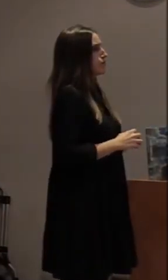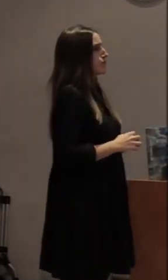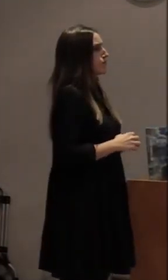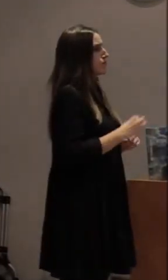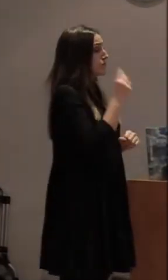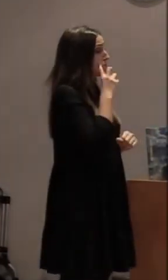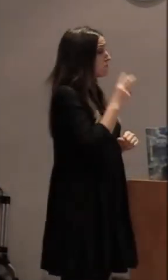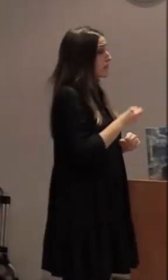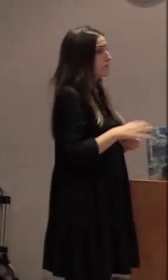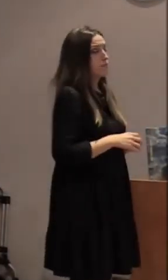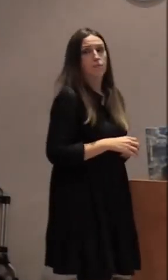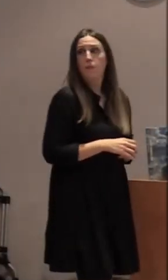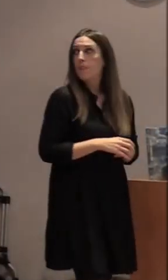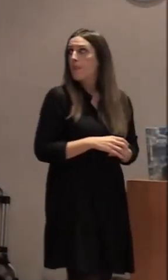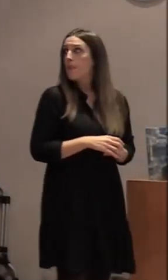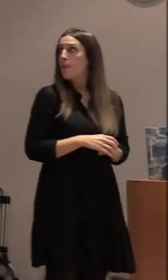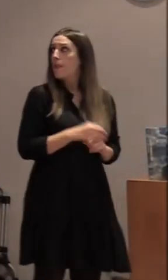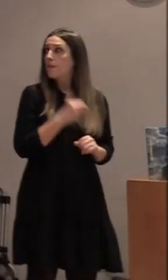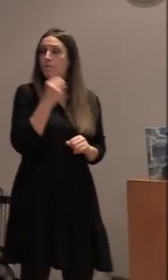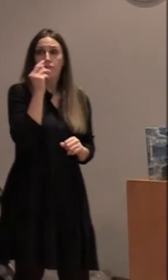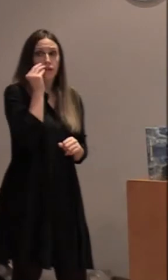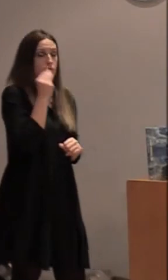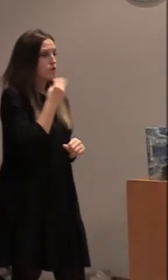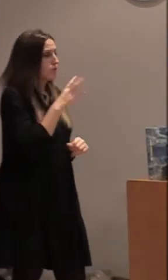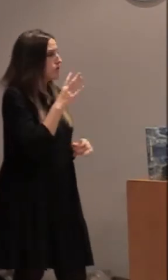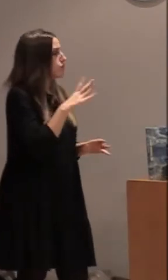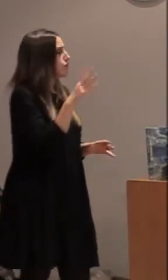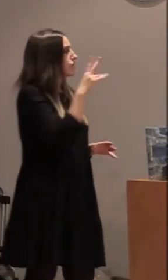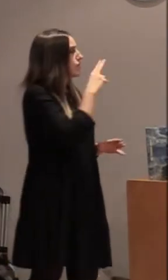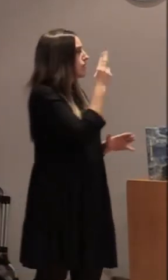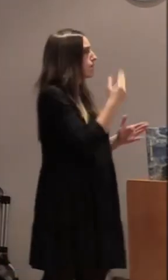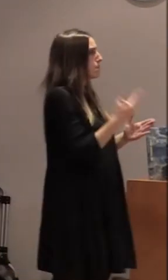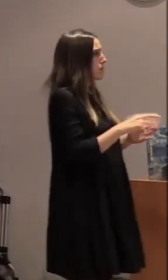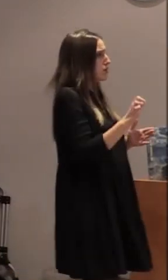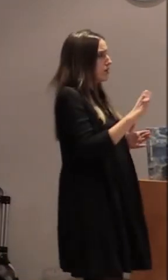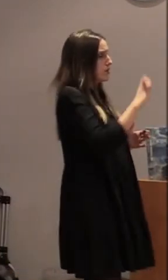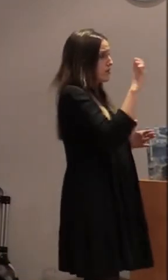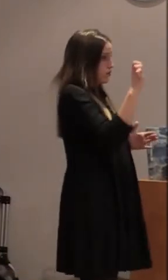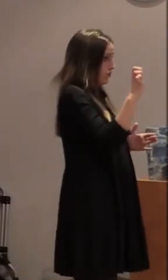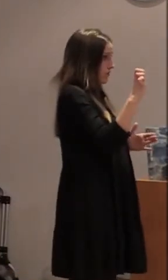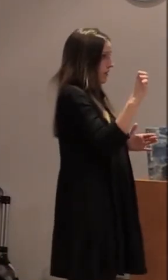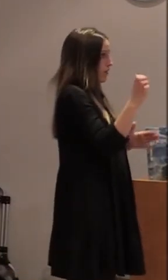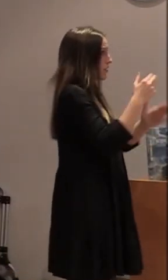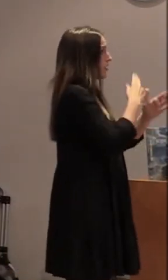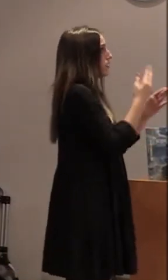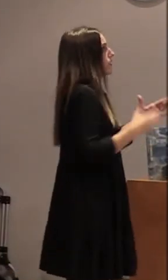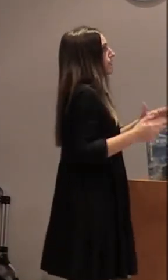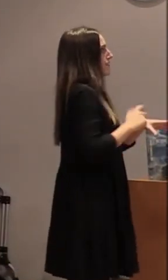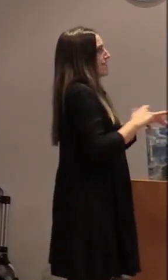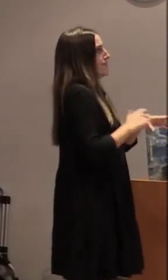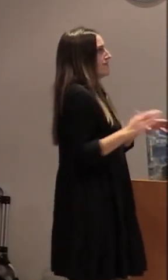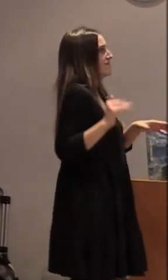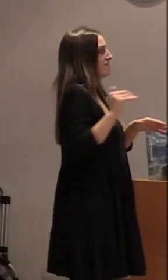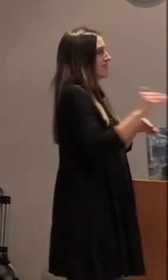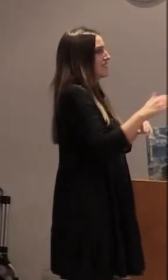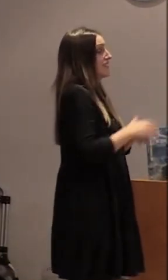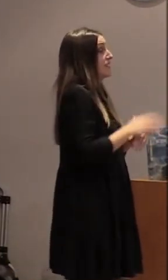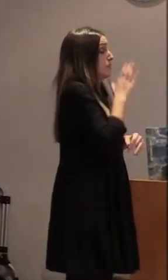Bien, hemos visto que pintores europeos pues retrataban ese tipo de paisajes porque era el clima